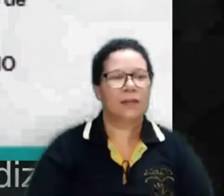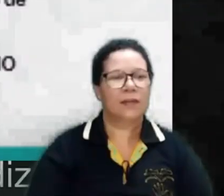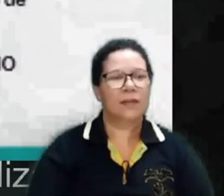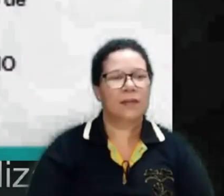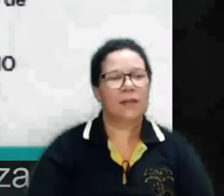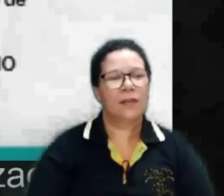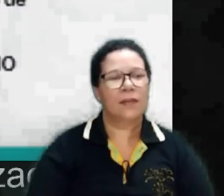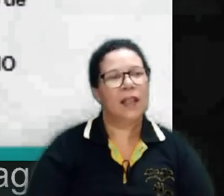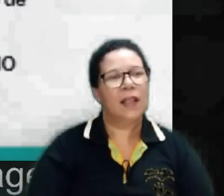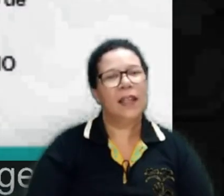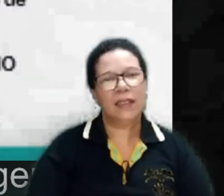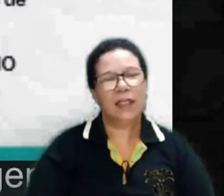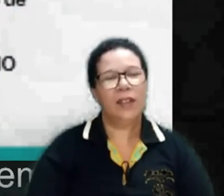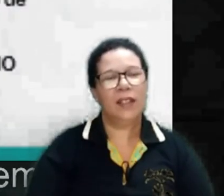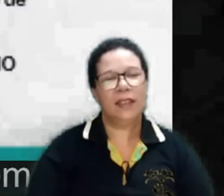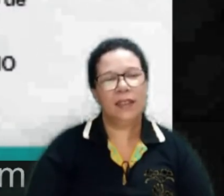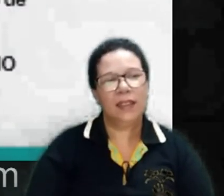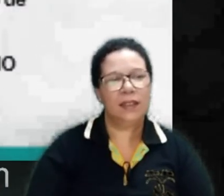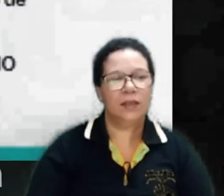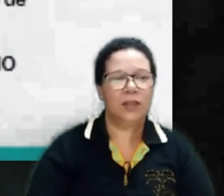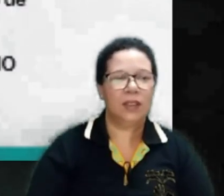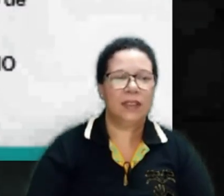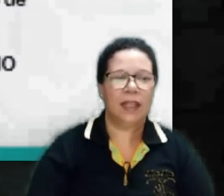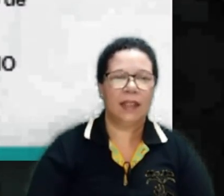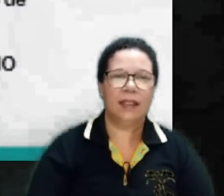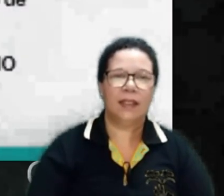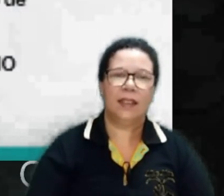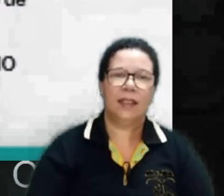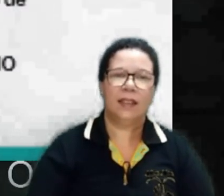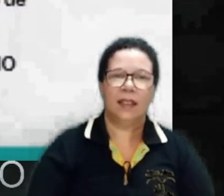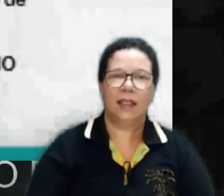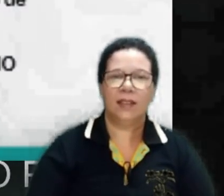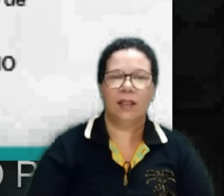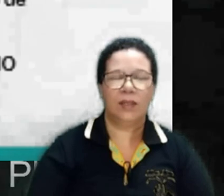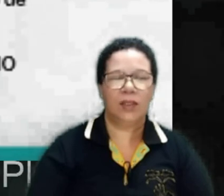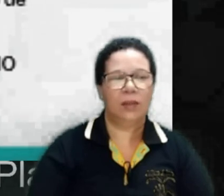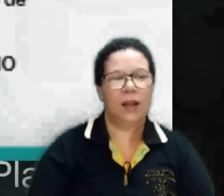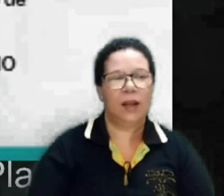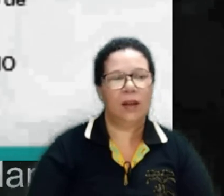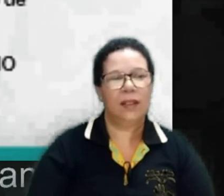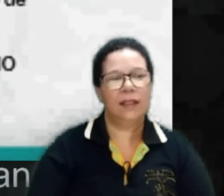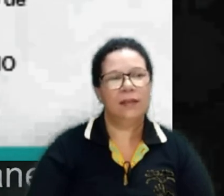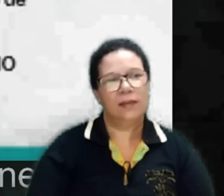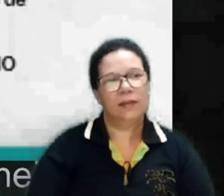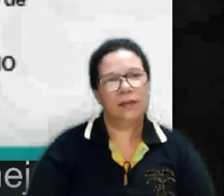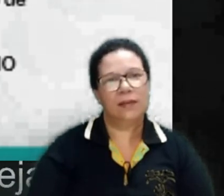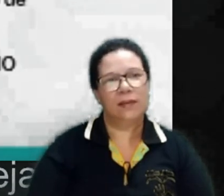Essas são as referências utilizadas nesta videoaula.